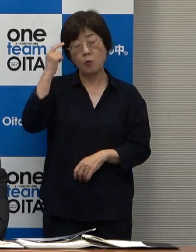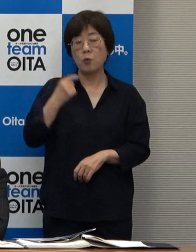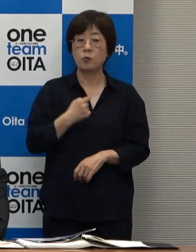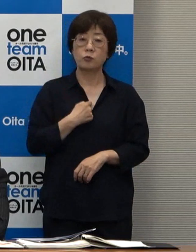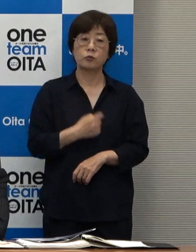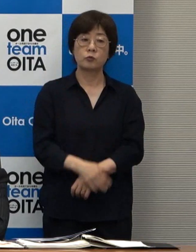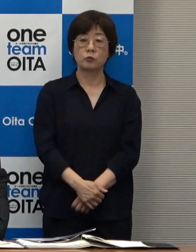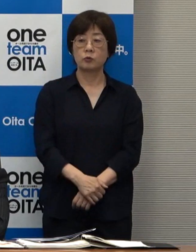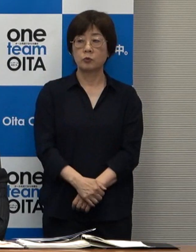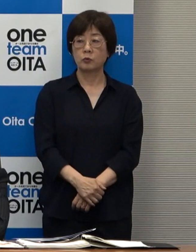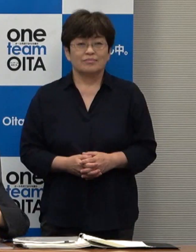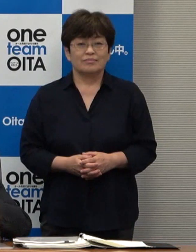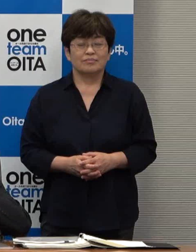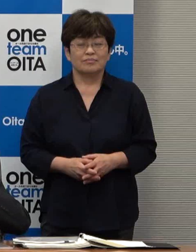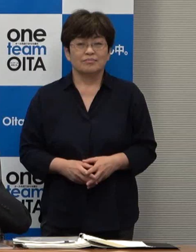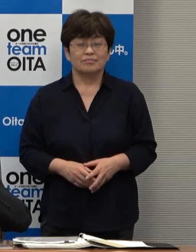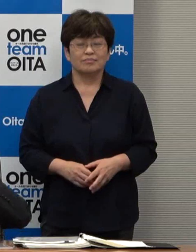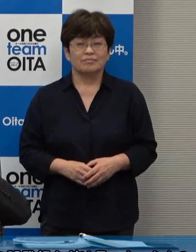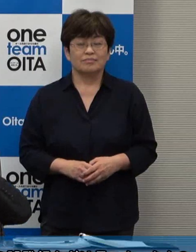ね。